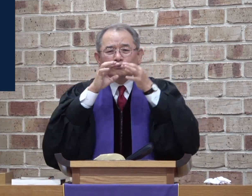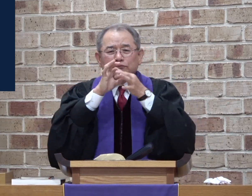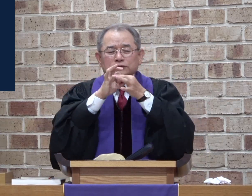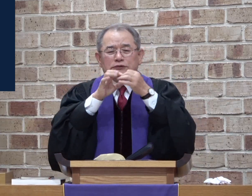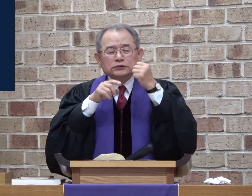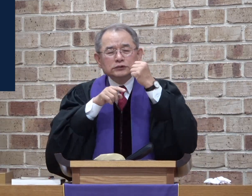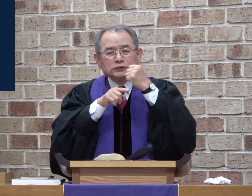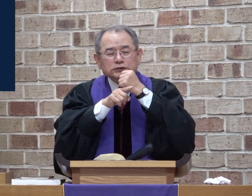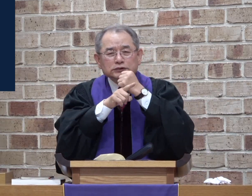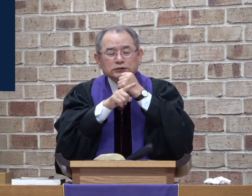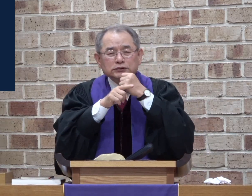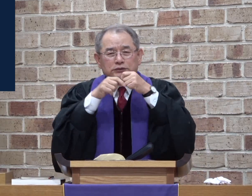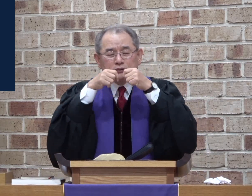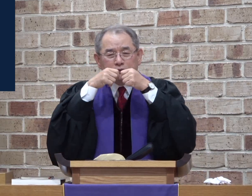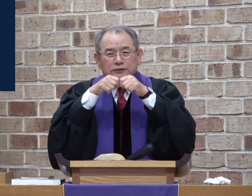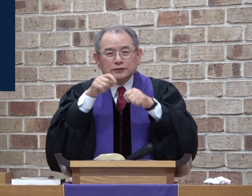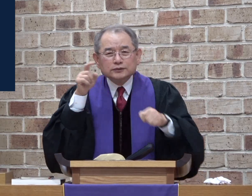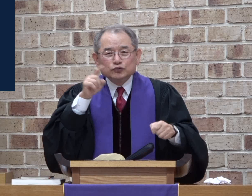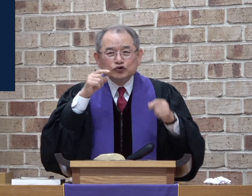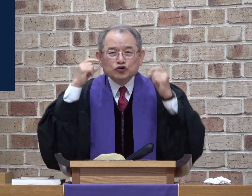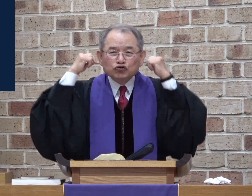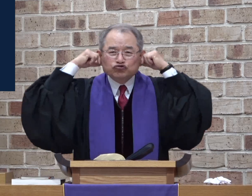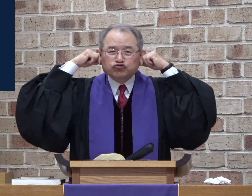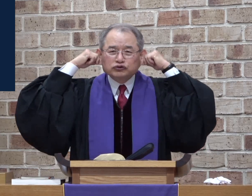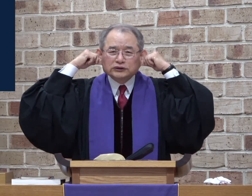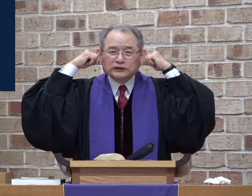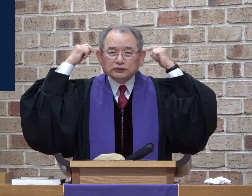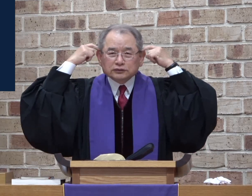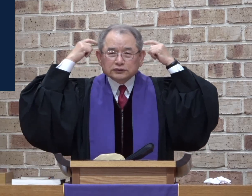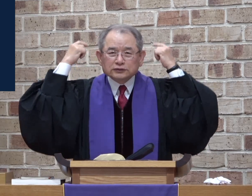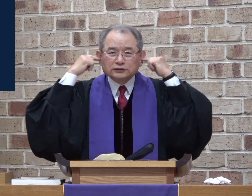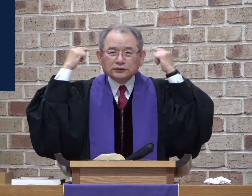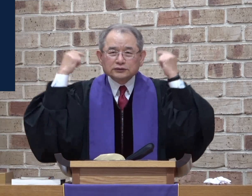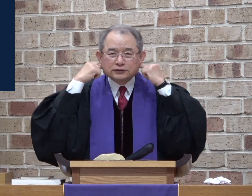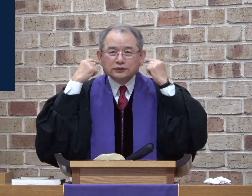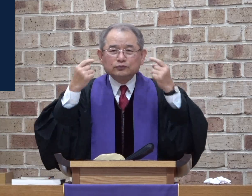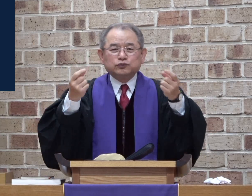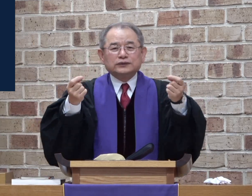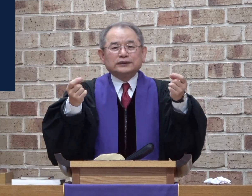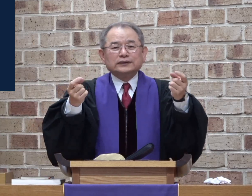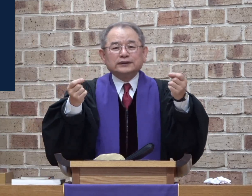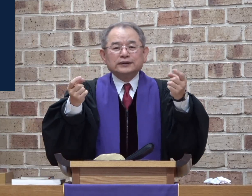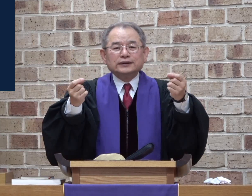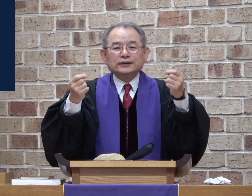3월 3일은 귀 모양하고 좀 비슷합니다. 3자는